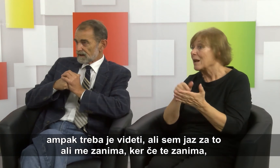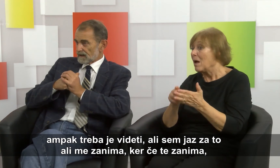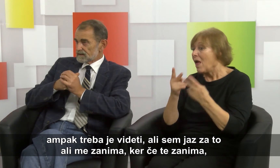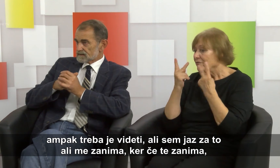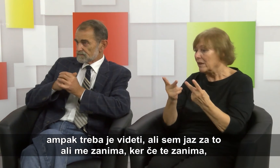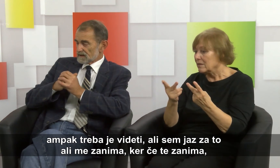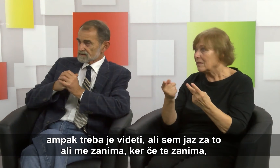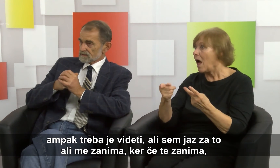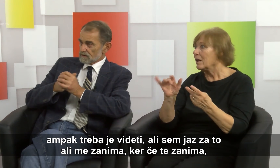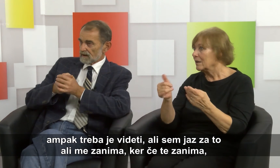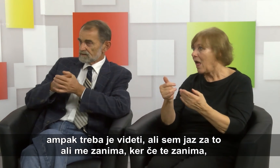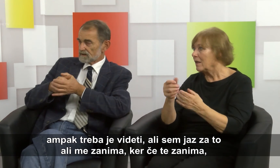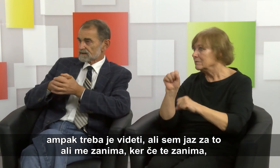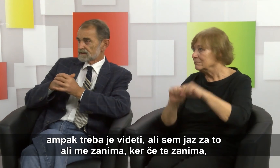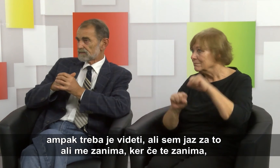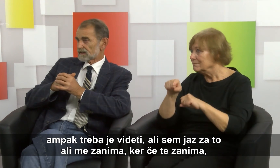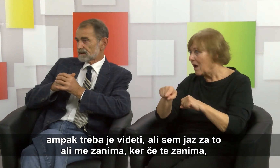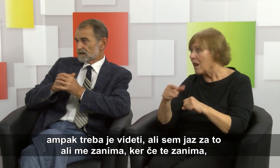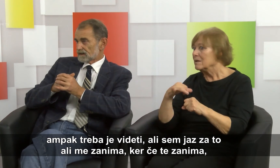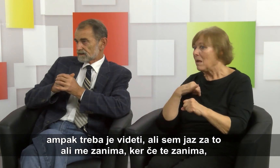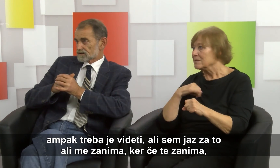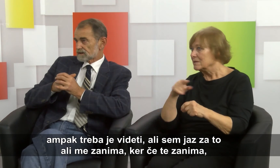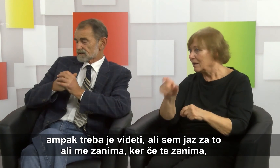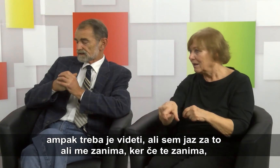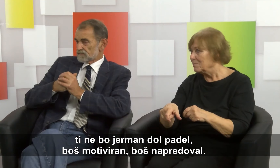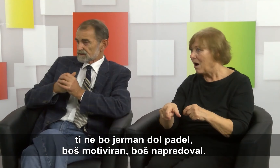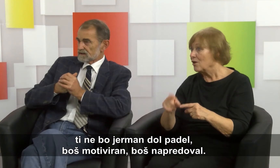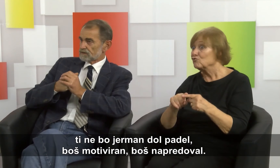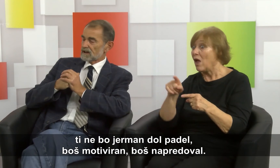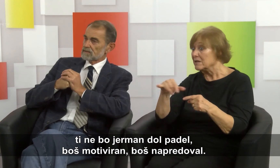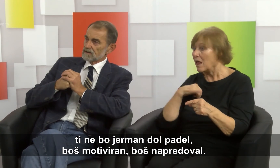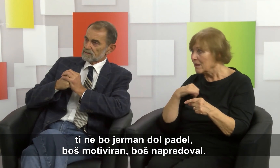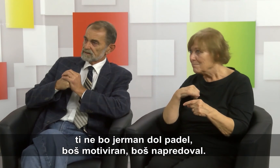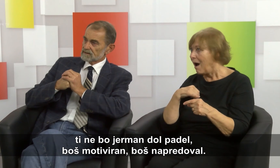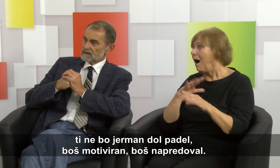ali sem jaz za to, ali me zanima, ne. Ker če te zanima, ti ne bo jarmen dol padel, ne.